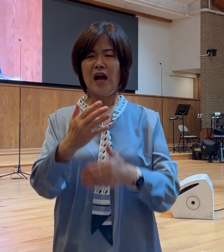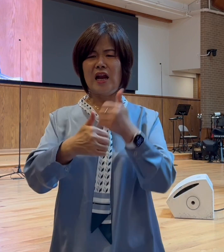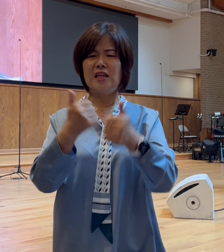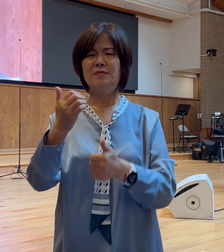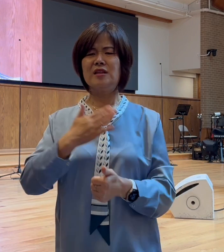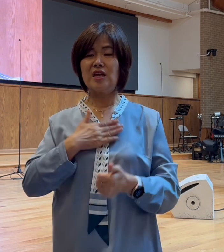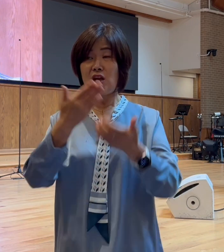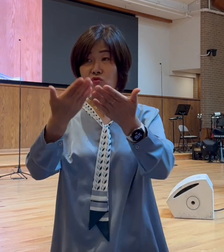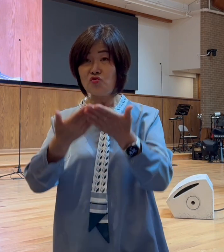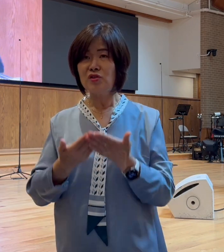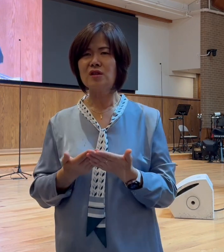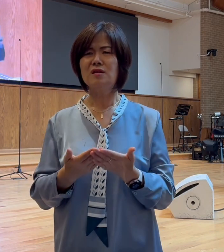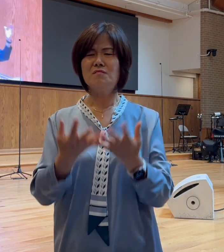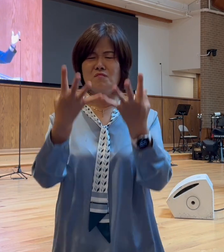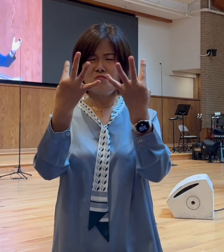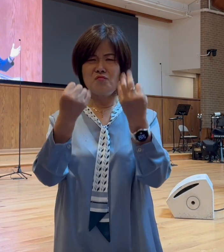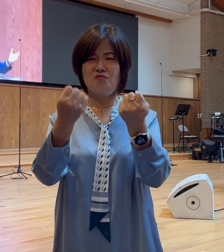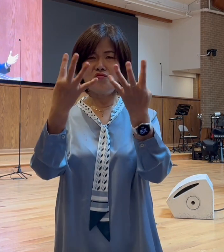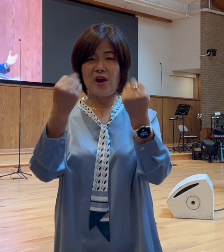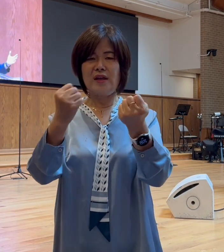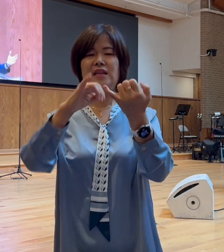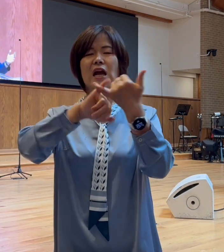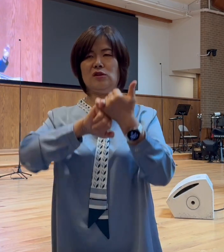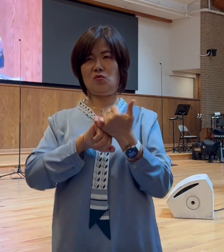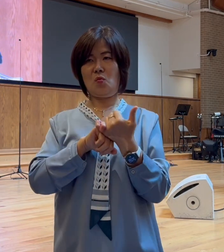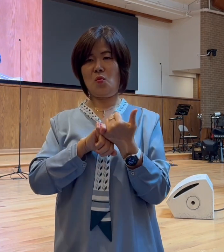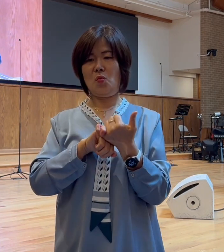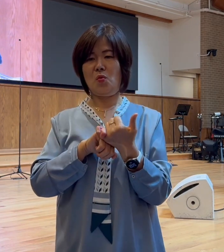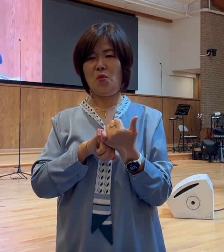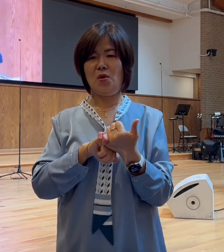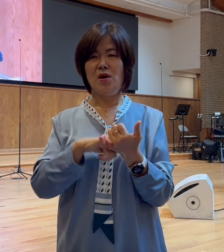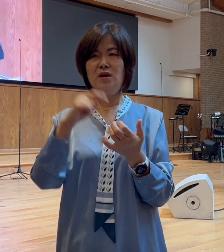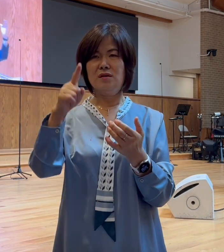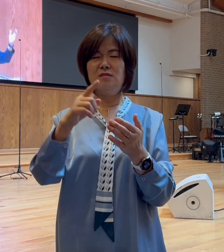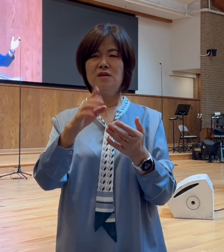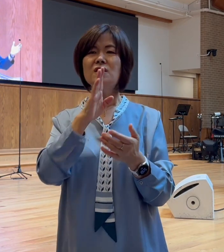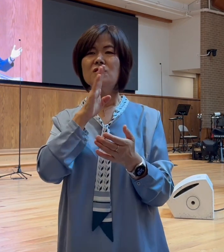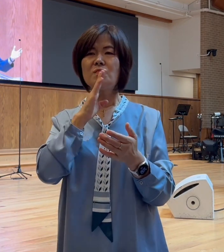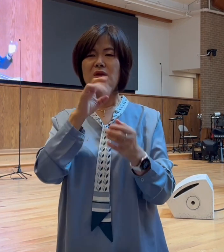하나님이 제게 주신 무한한 약속과 그분의